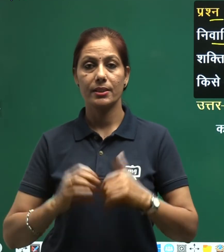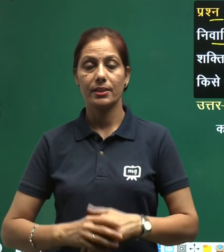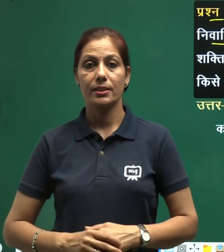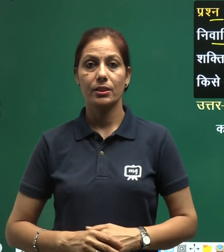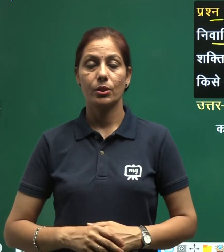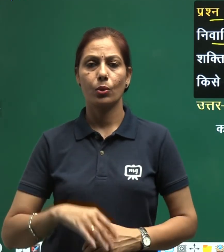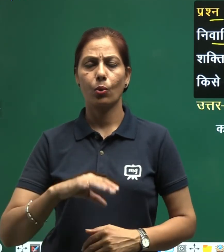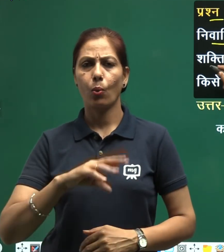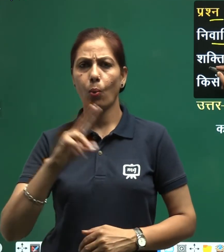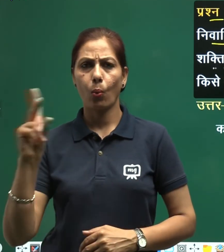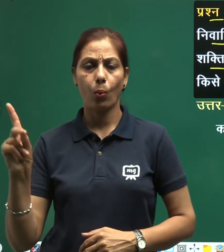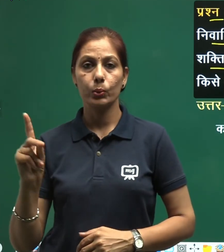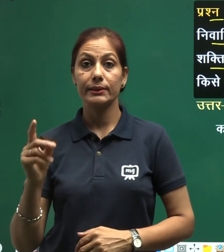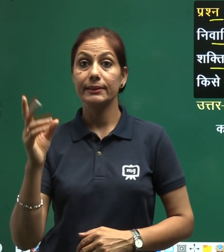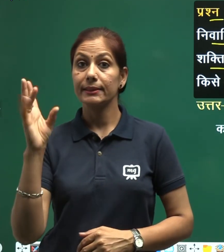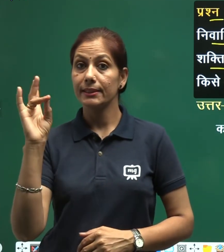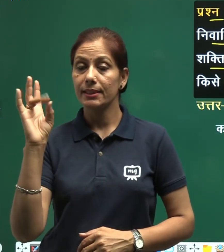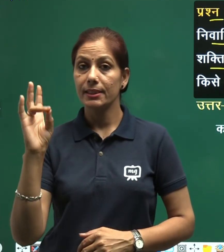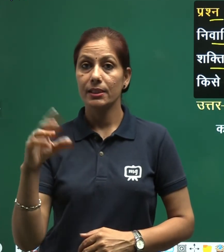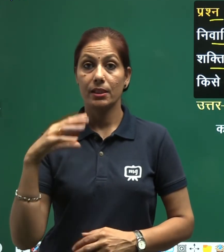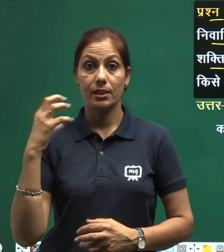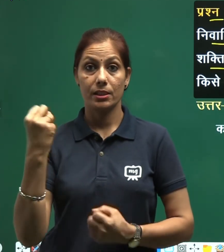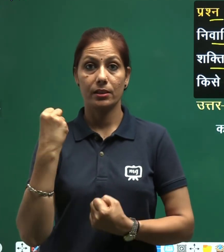कोई तीसरी शक्ति भी है।